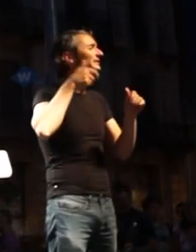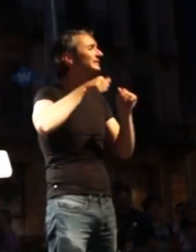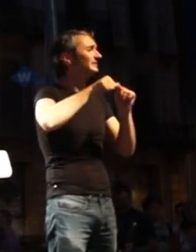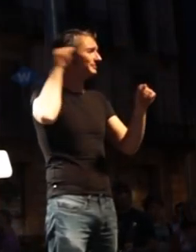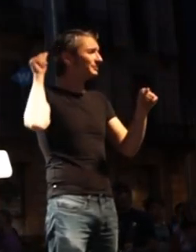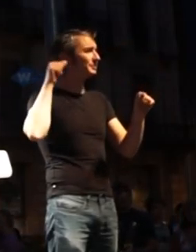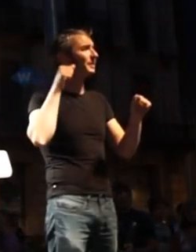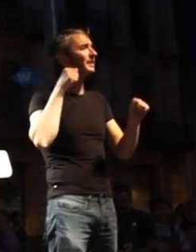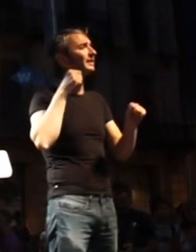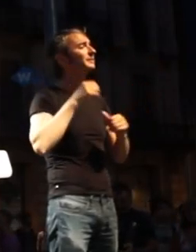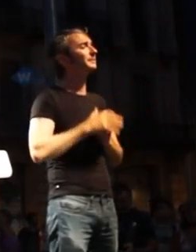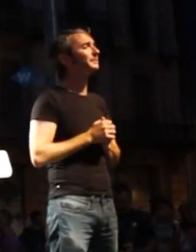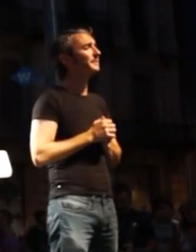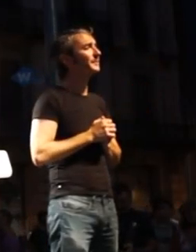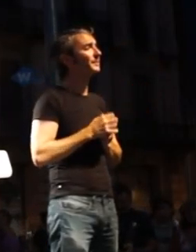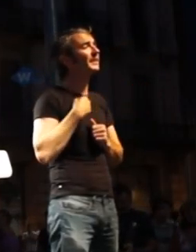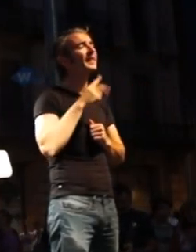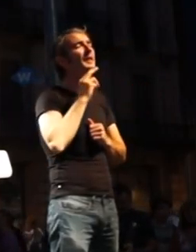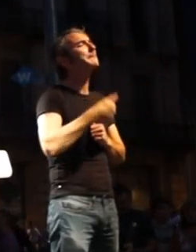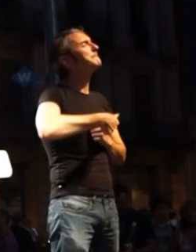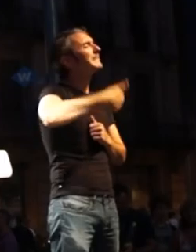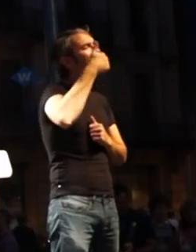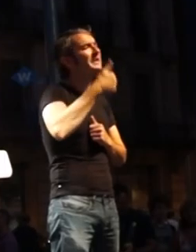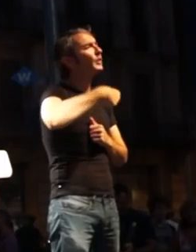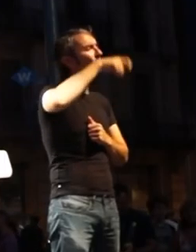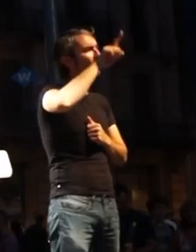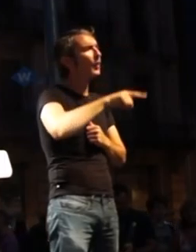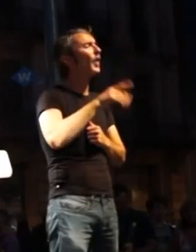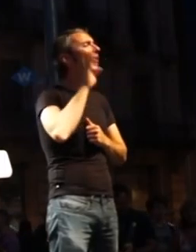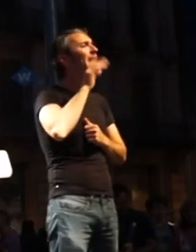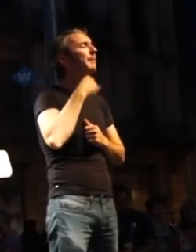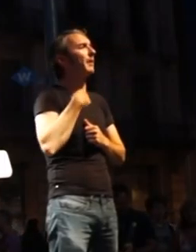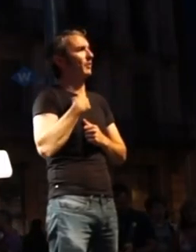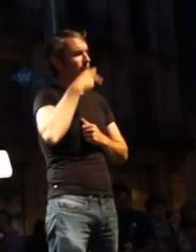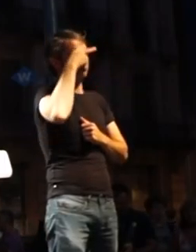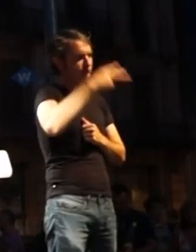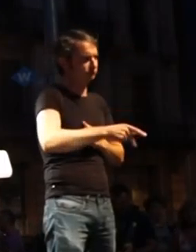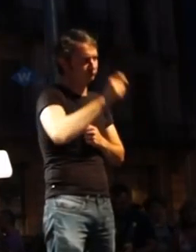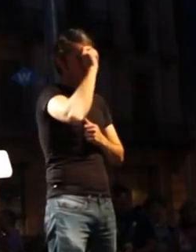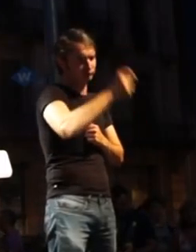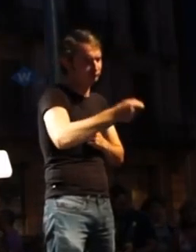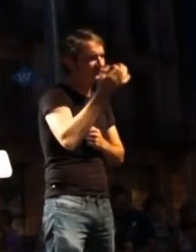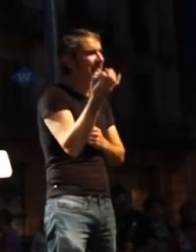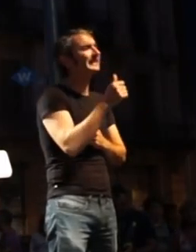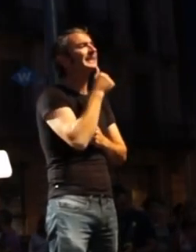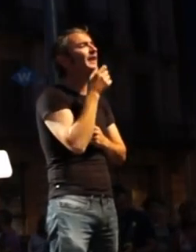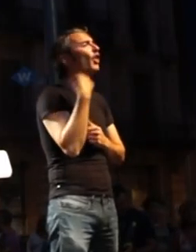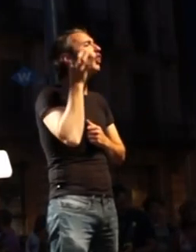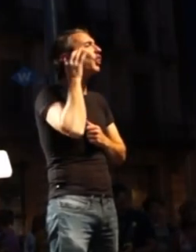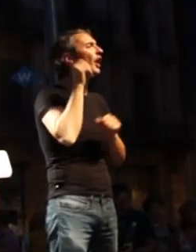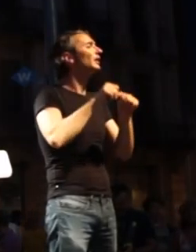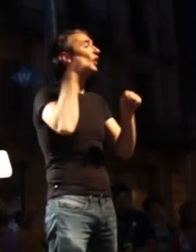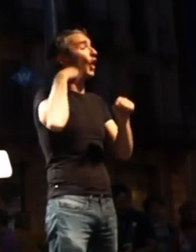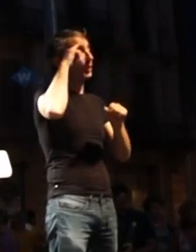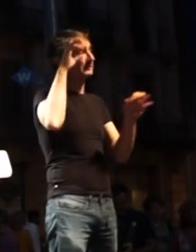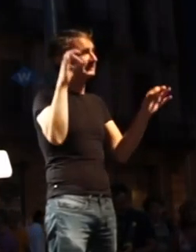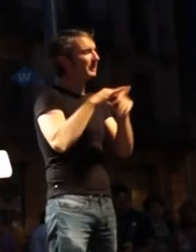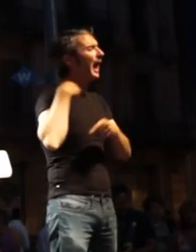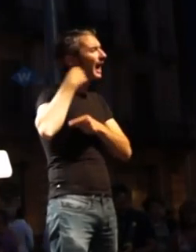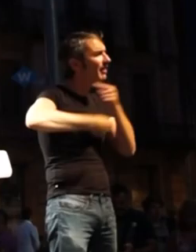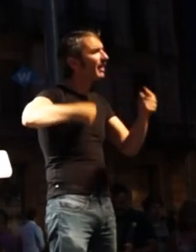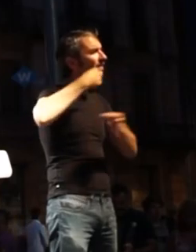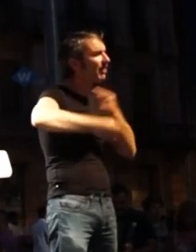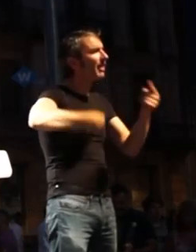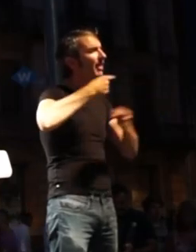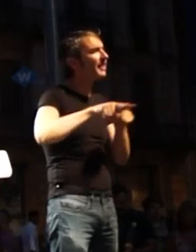també a les Angeles Davis, però a qui més els hi devem, i aquí sobretot ens devem, és a totes aquelles dones anònimes que dia a dia